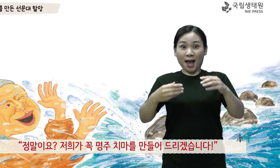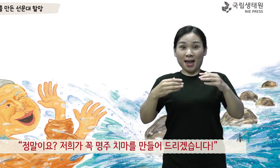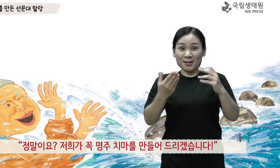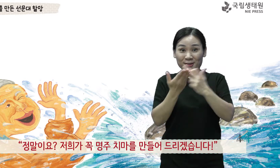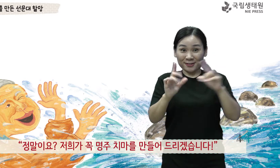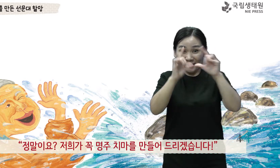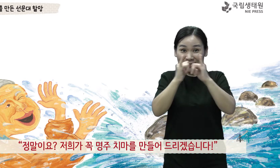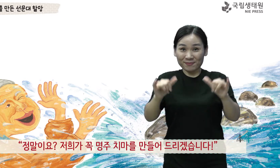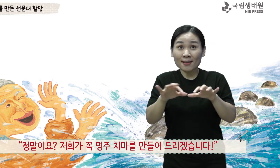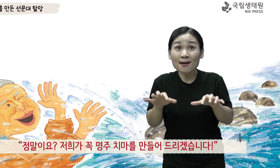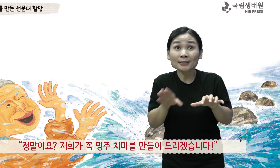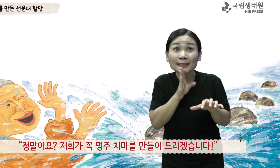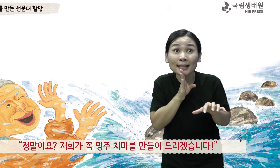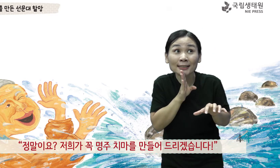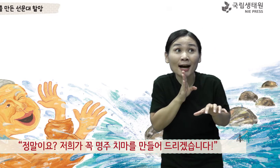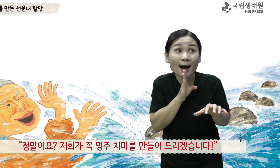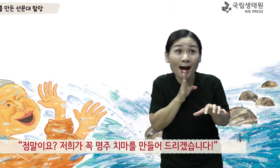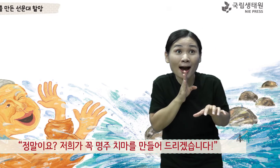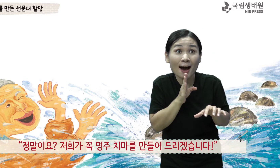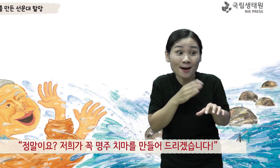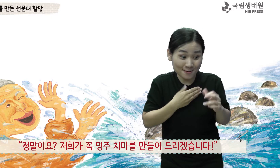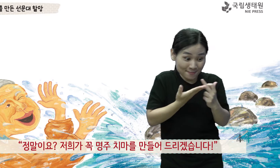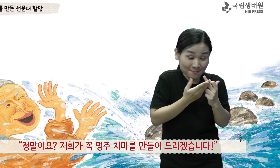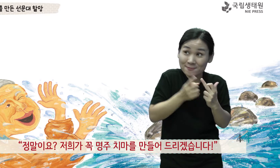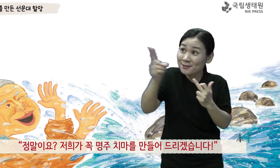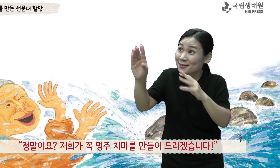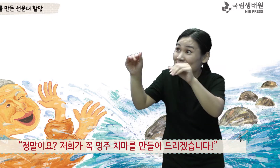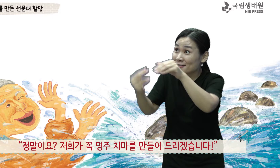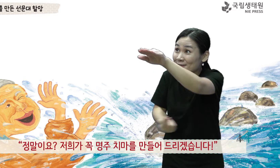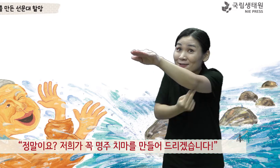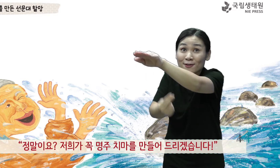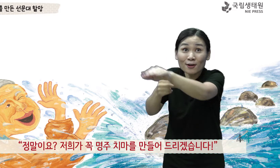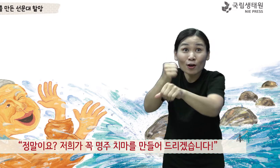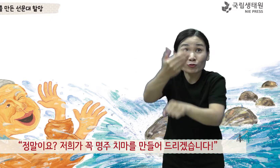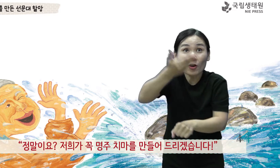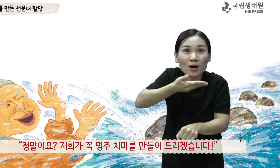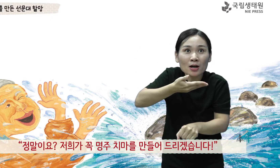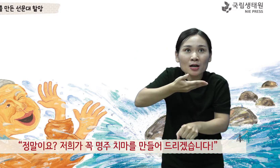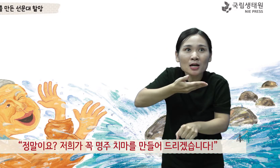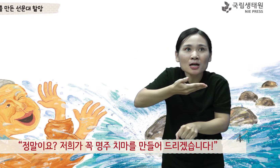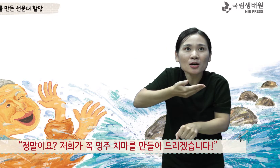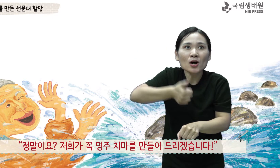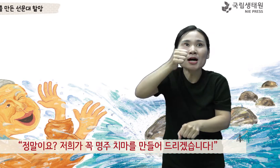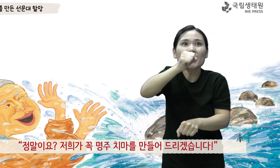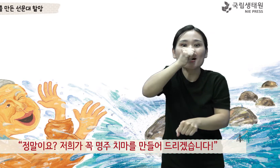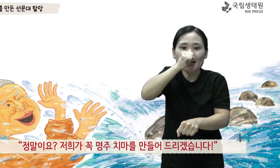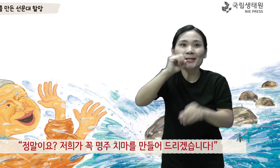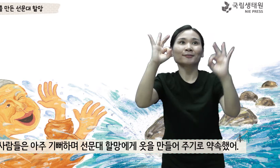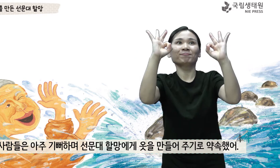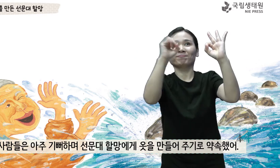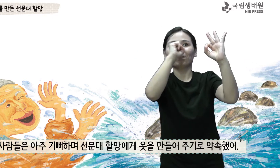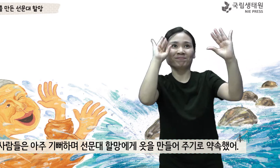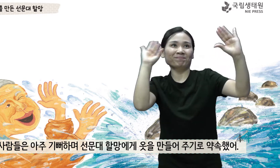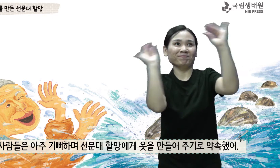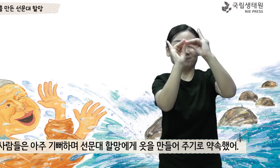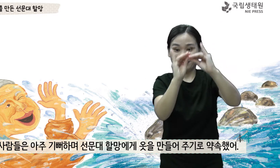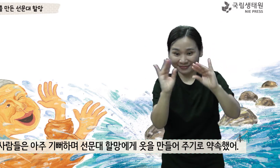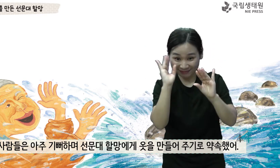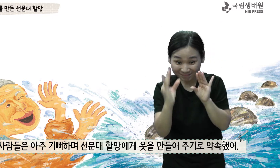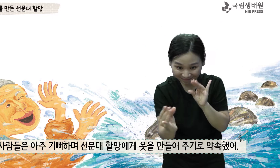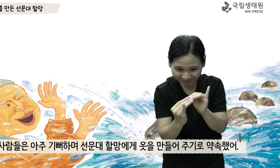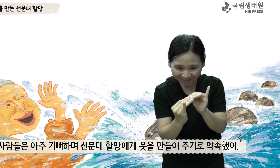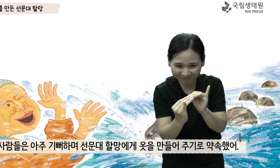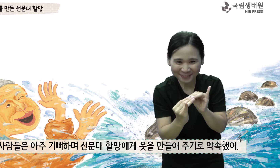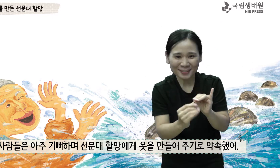정말이요? 저희가 꼭 명주 치마를 만들어 드리겠습니다. 사람들은